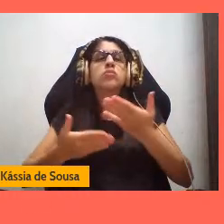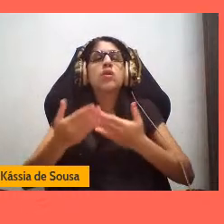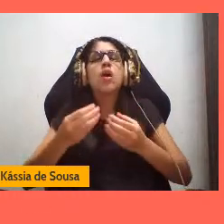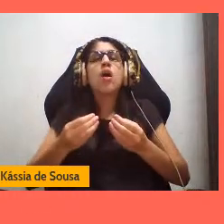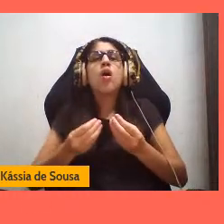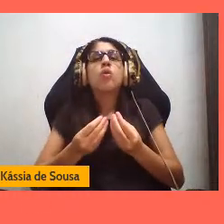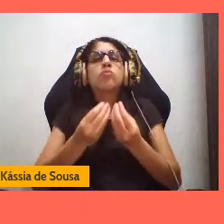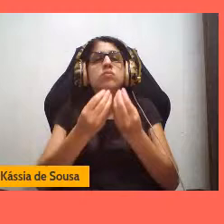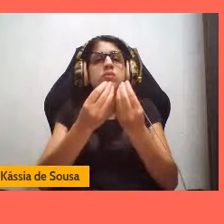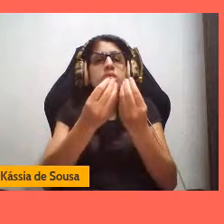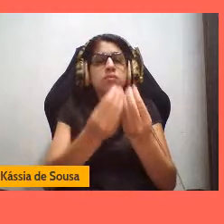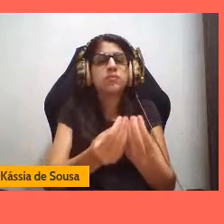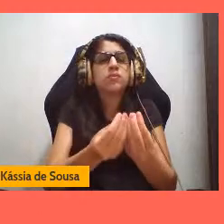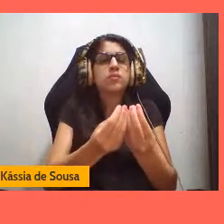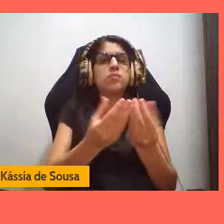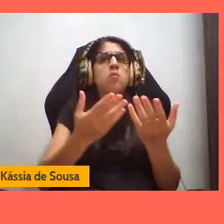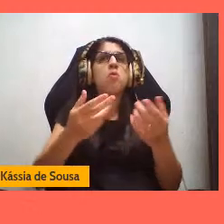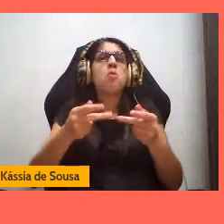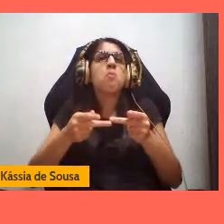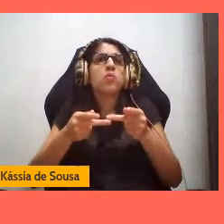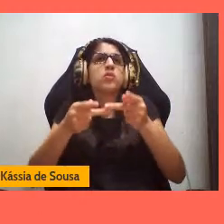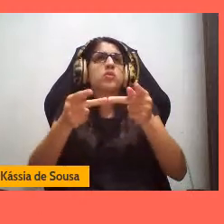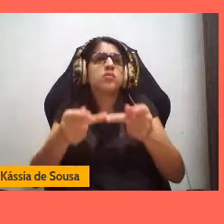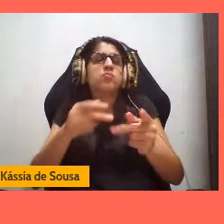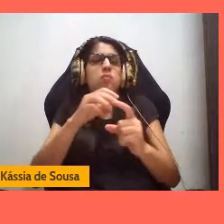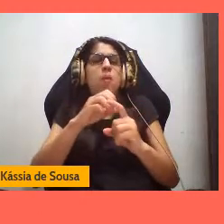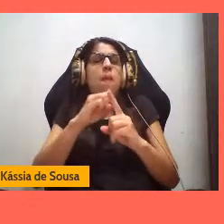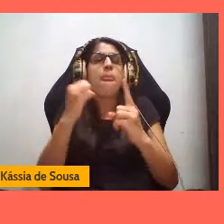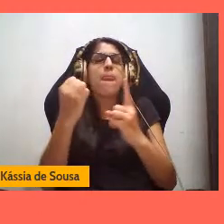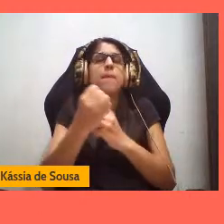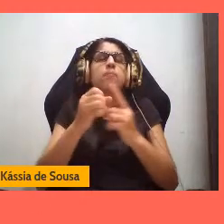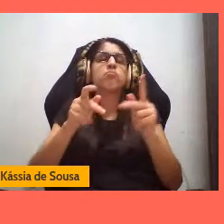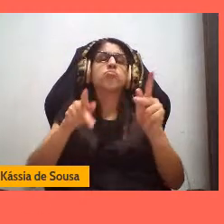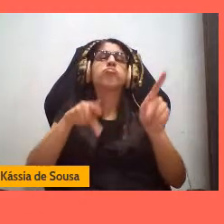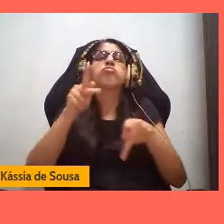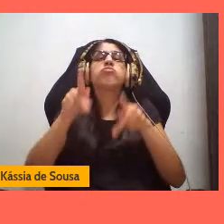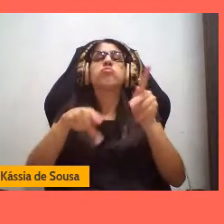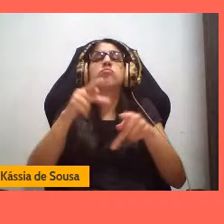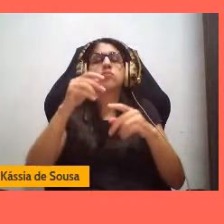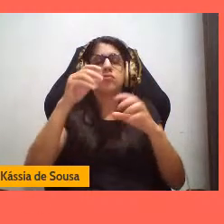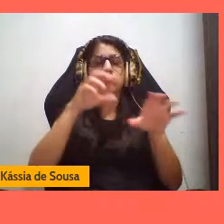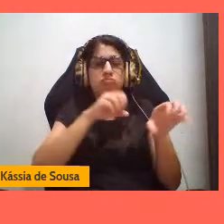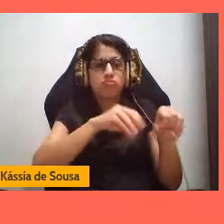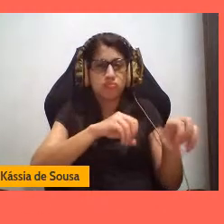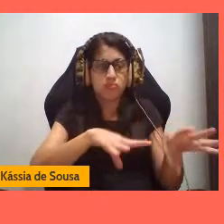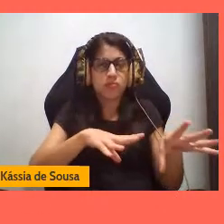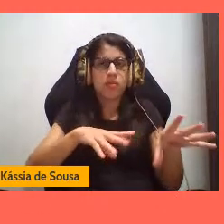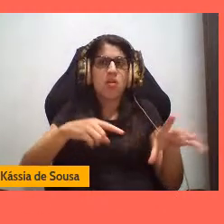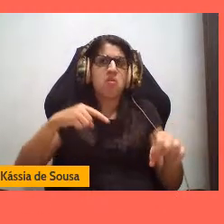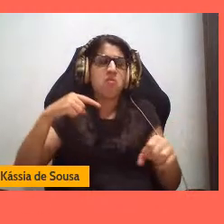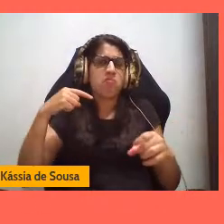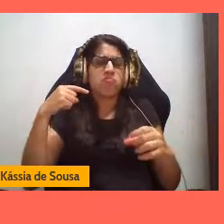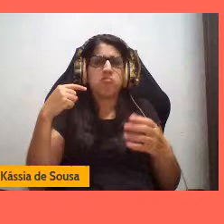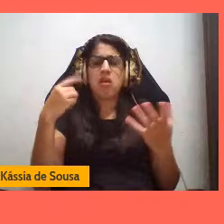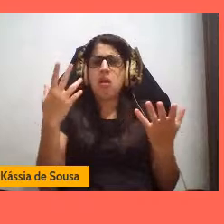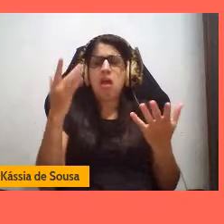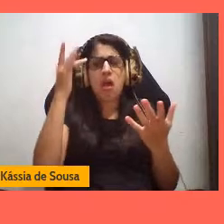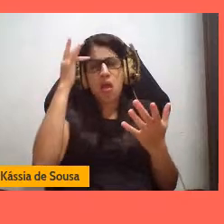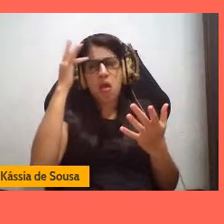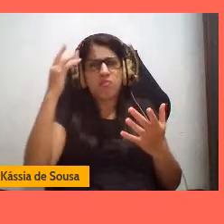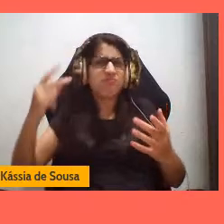popular de educação. Acho que no momento que nós estamos vivendo, isso para mim foi assim, de uma riqueza muito grande.